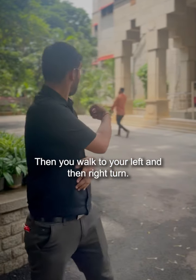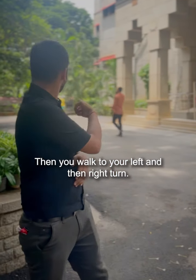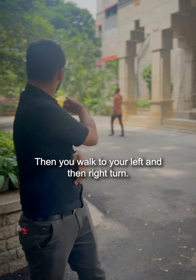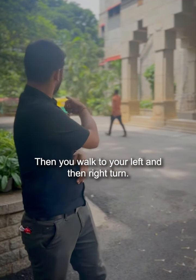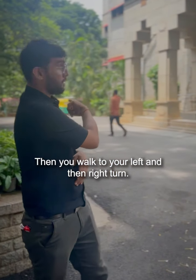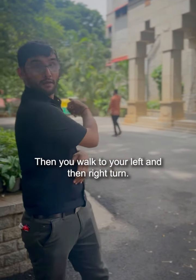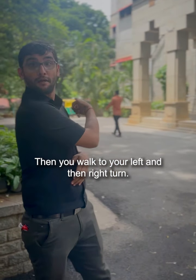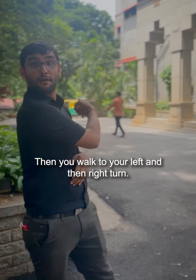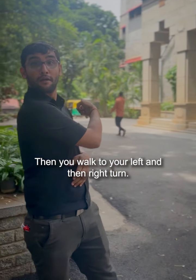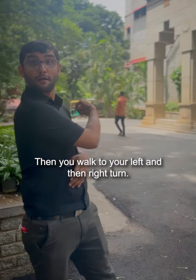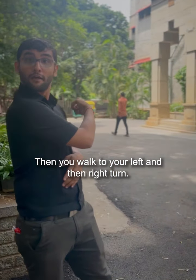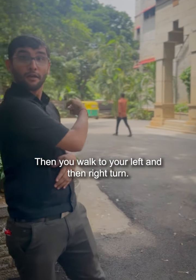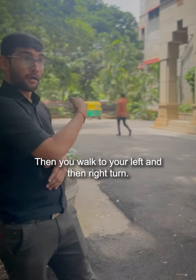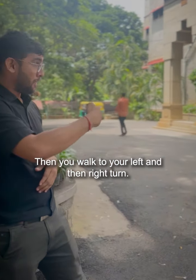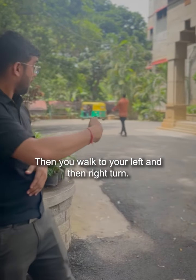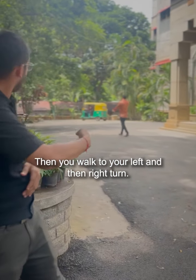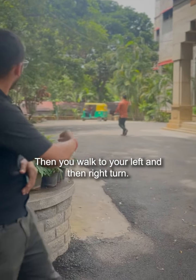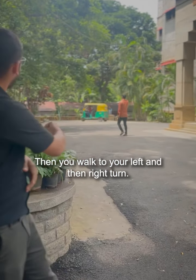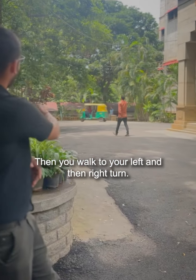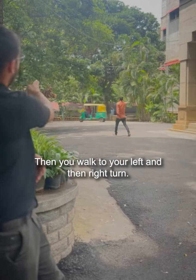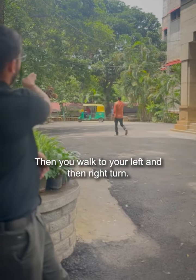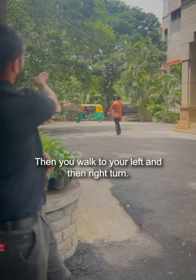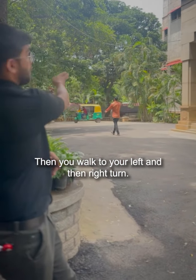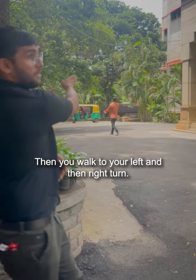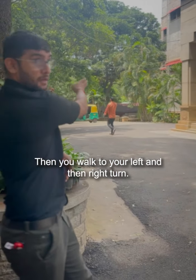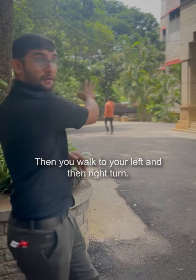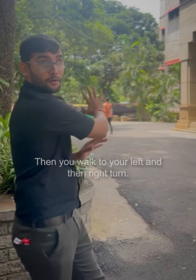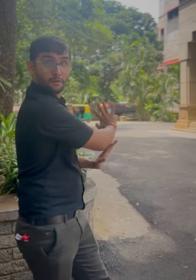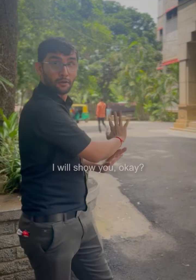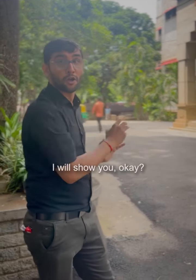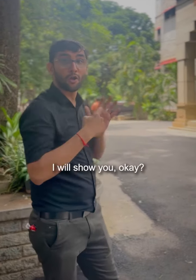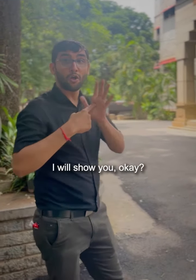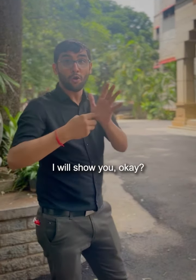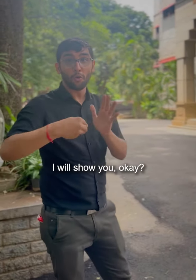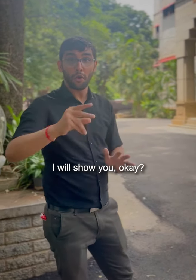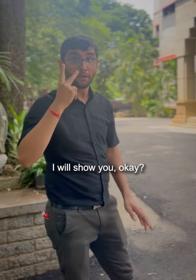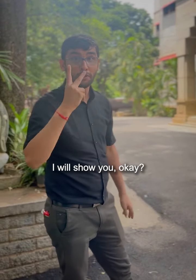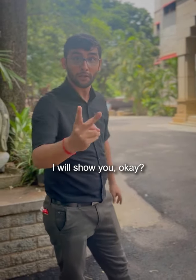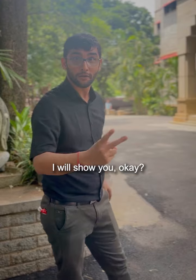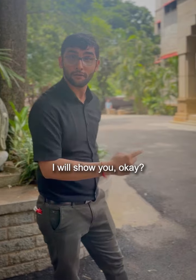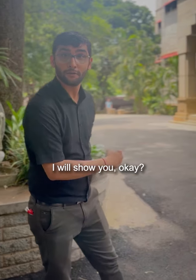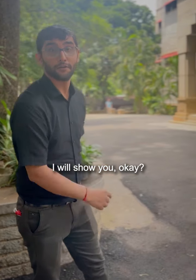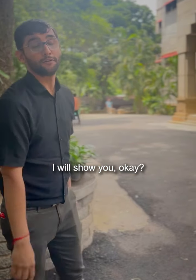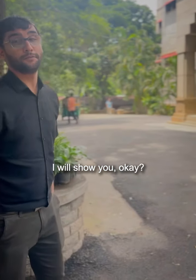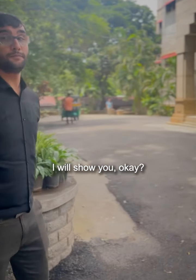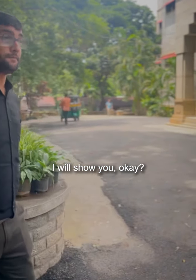यहां से बाईं ओर चलेंगे और फिर दाईं ओर मुड़ेंगे। मैं आपको दिखाता हूं, आइए देखते